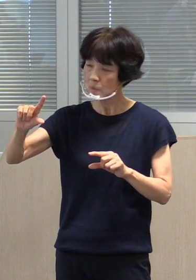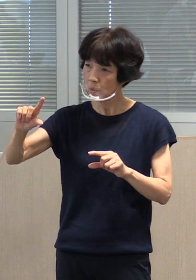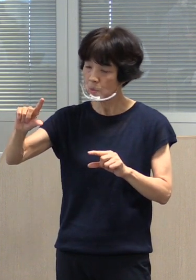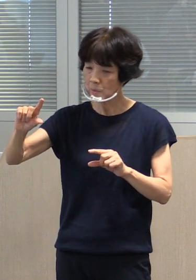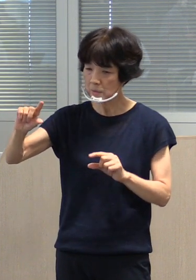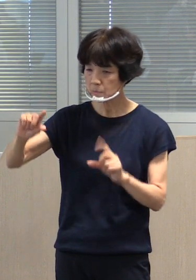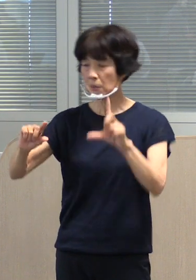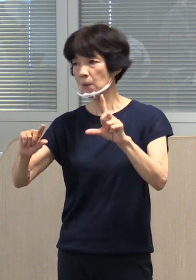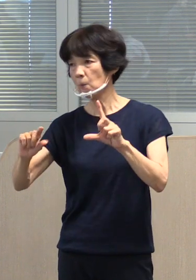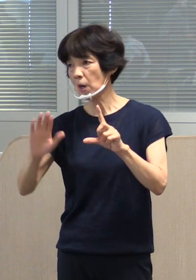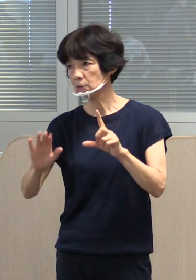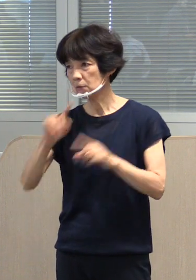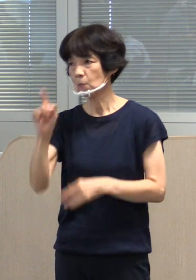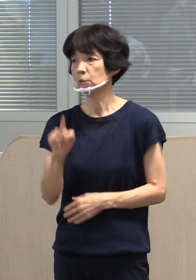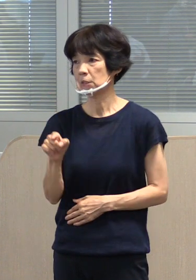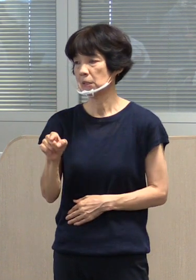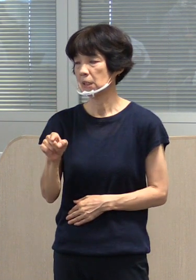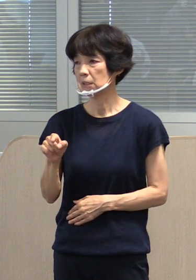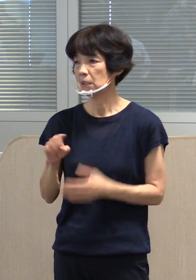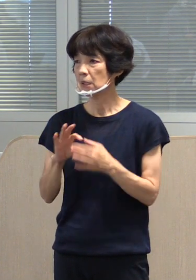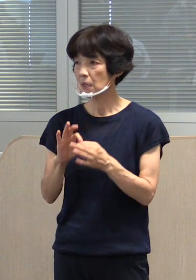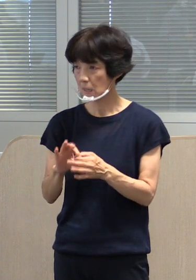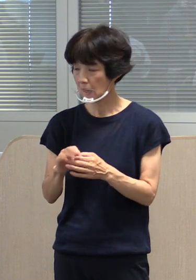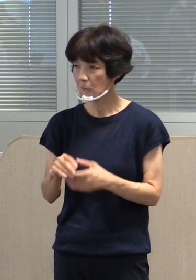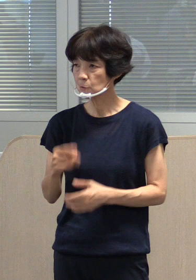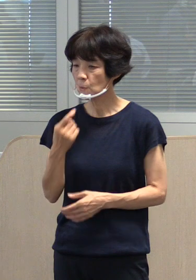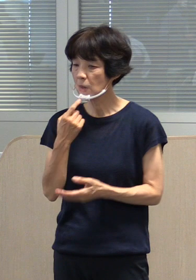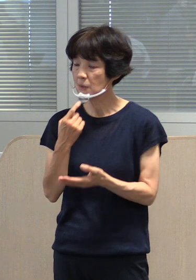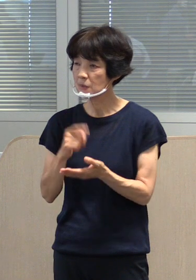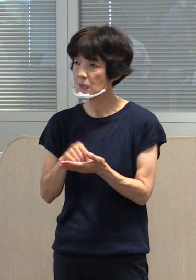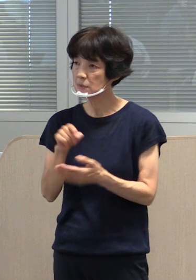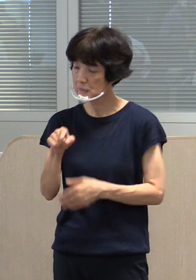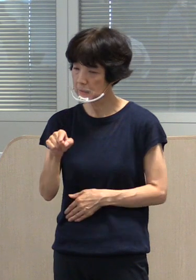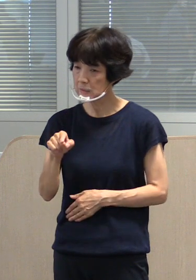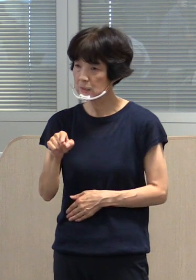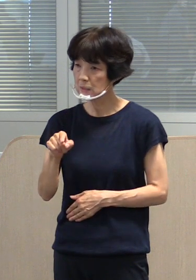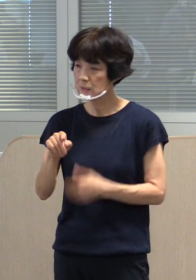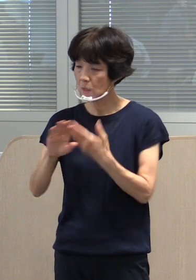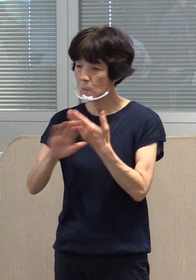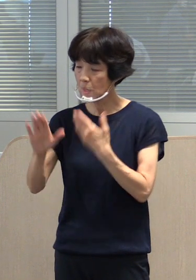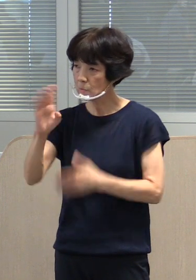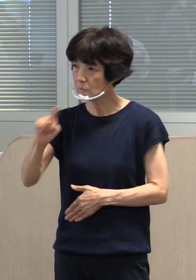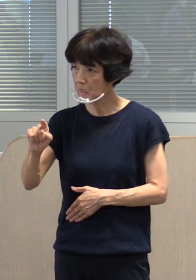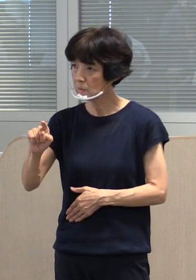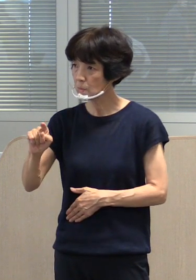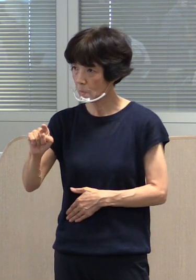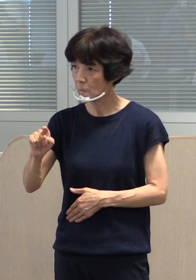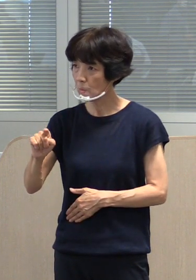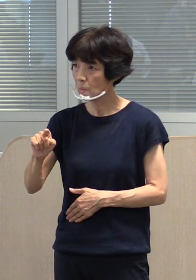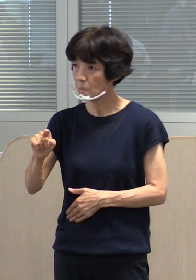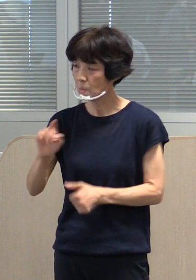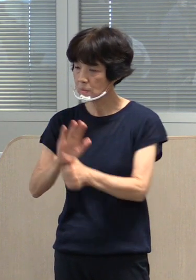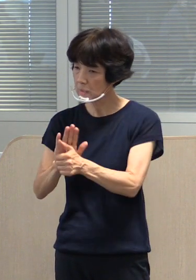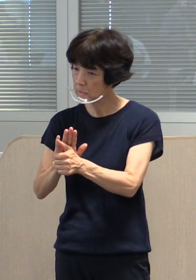からない。だから、そうね、簡単に引き受けるのはね、ないんじゃないか